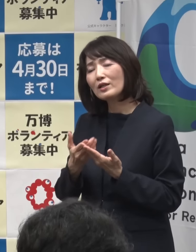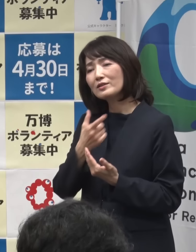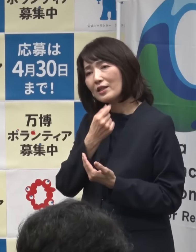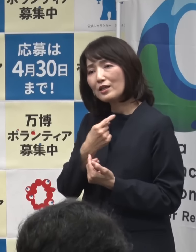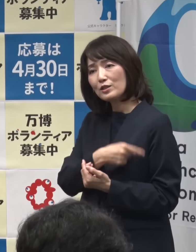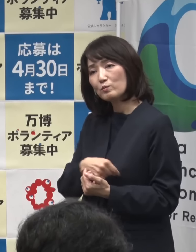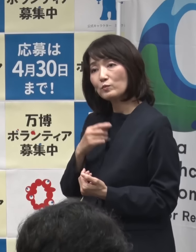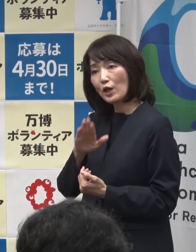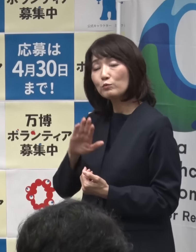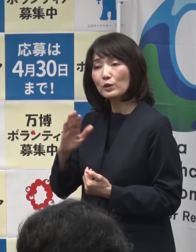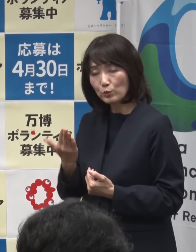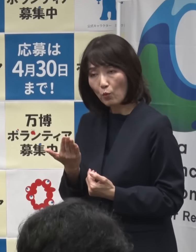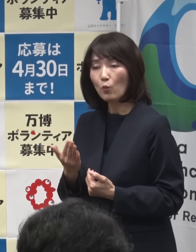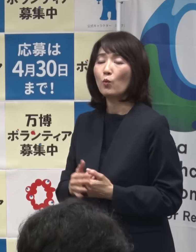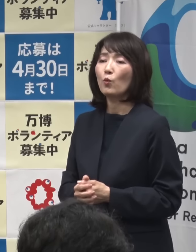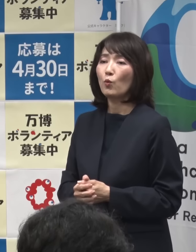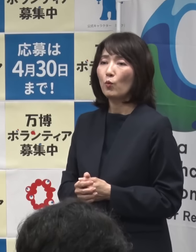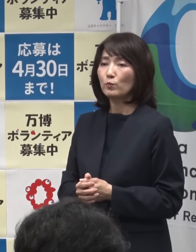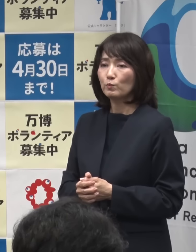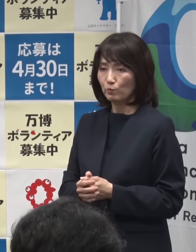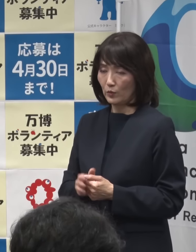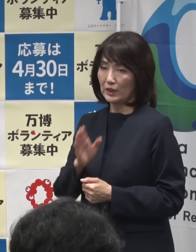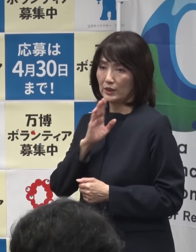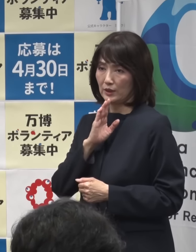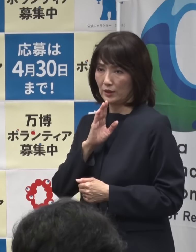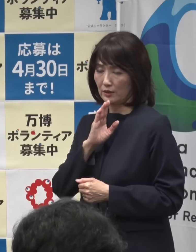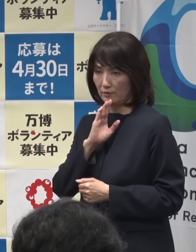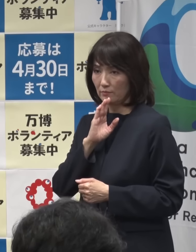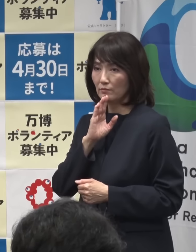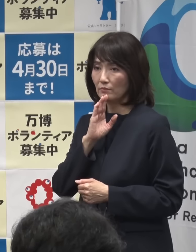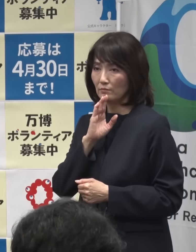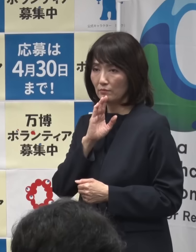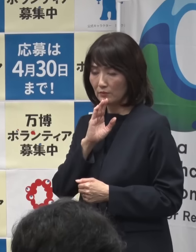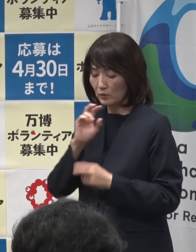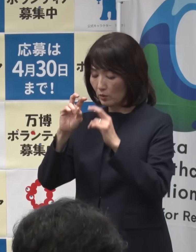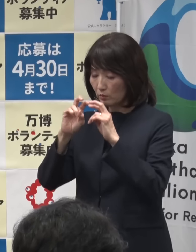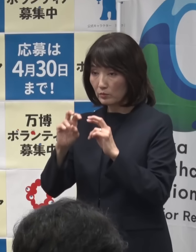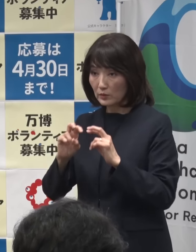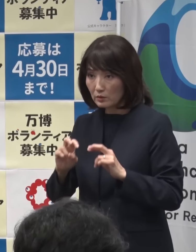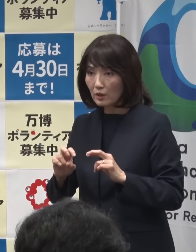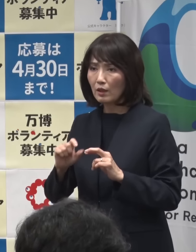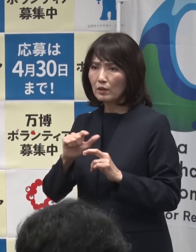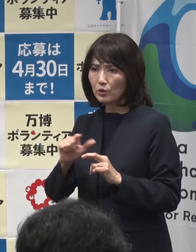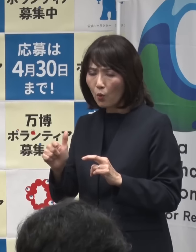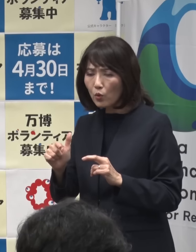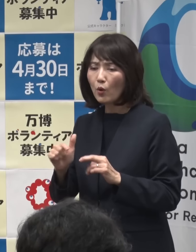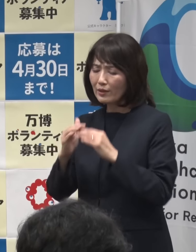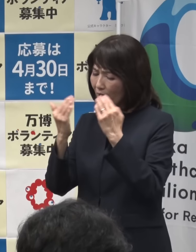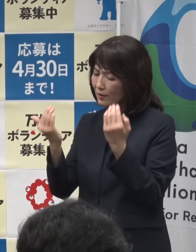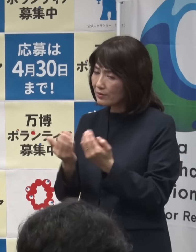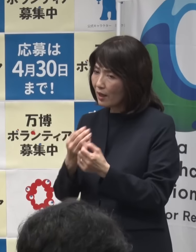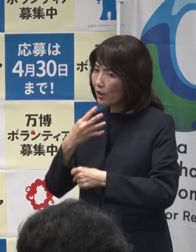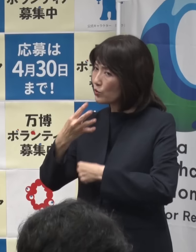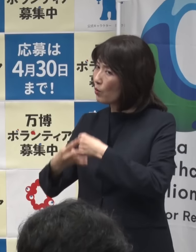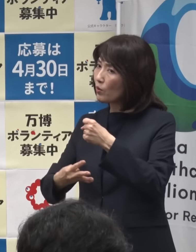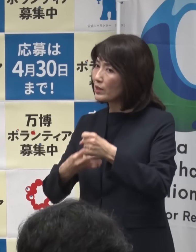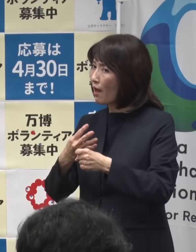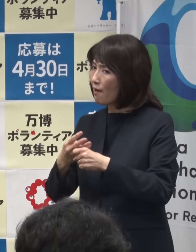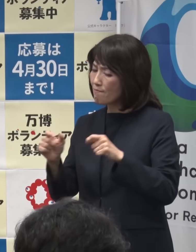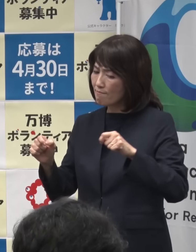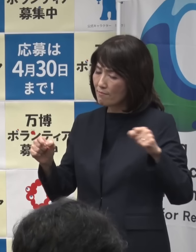をその実際に分析してですね、このおおむね4年程度の延期が必